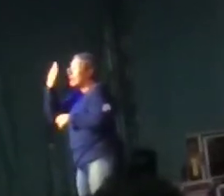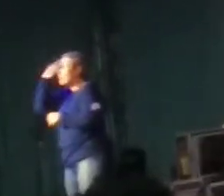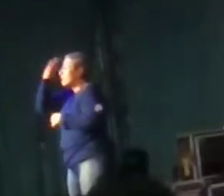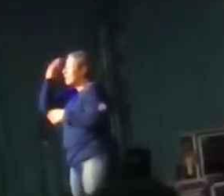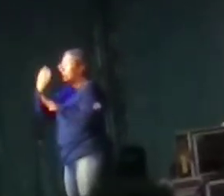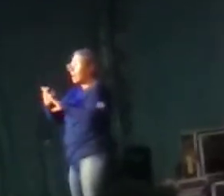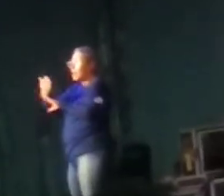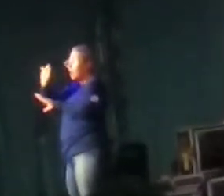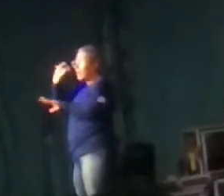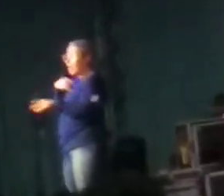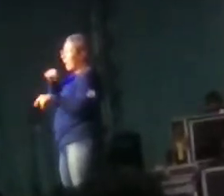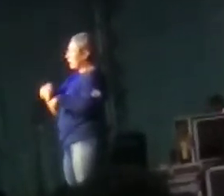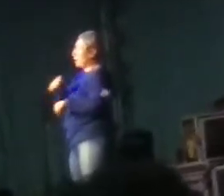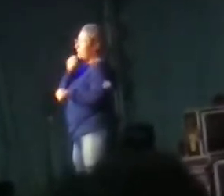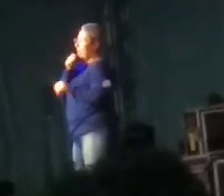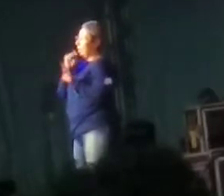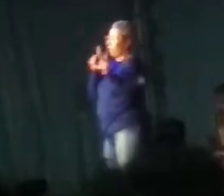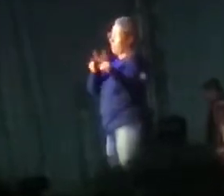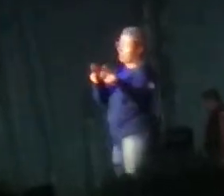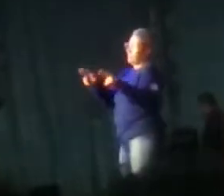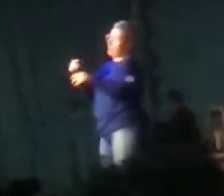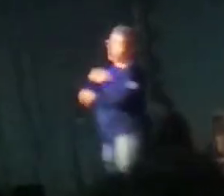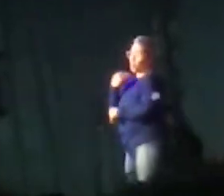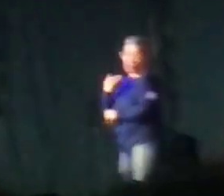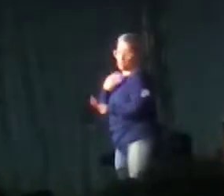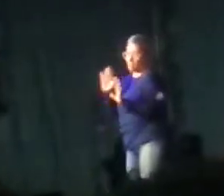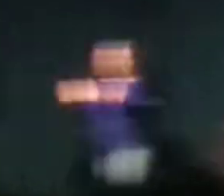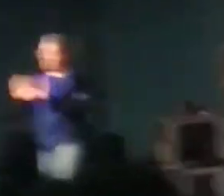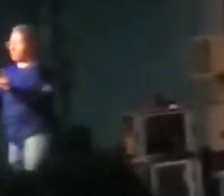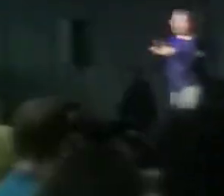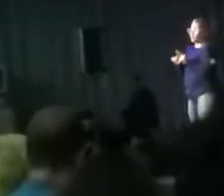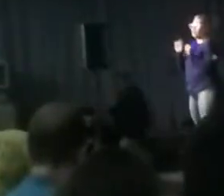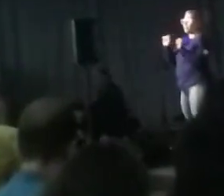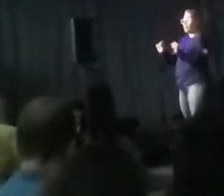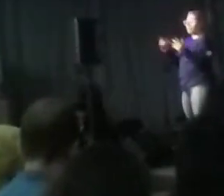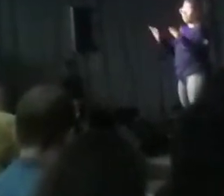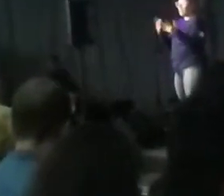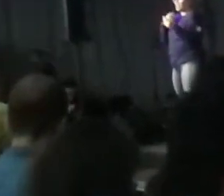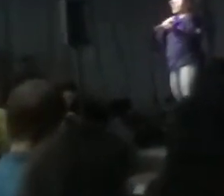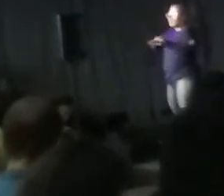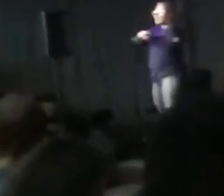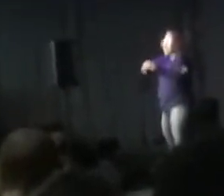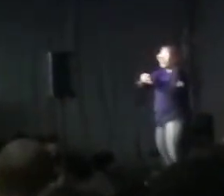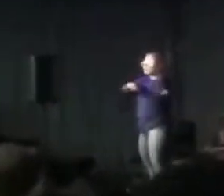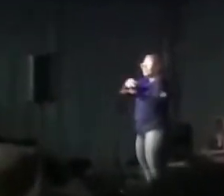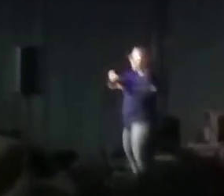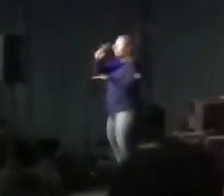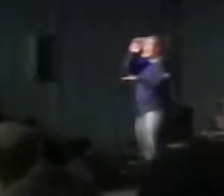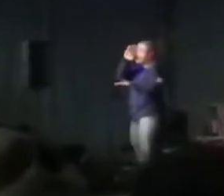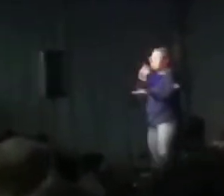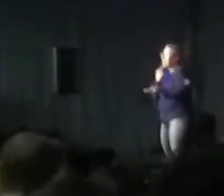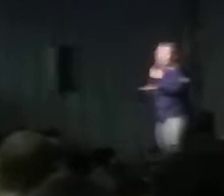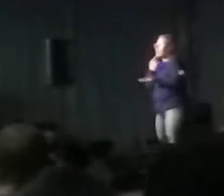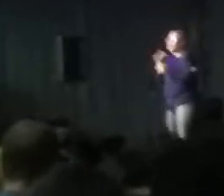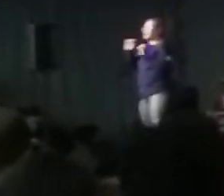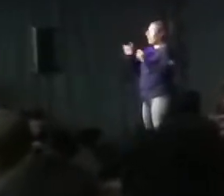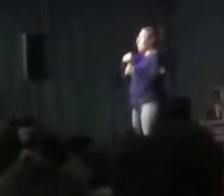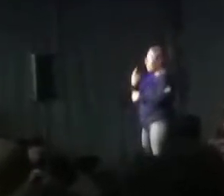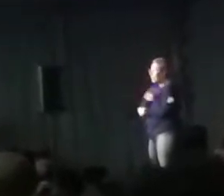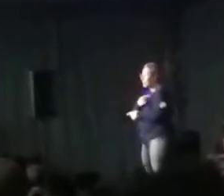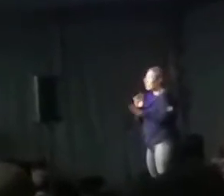época aqui nem se falava em serial killer. Então, eu ajudei a traduzir esse perfil para a gente.